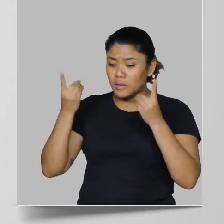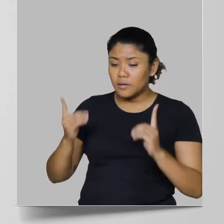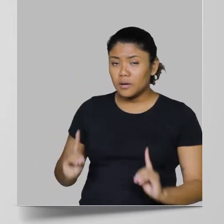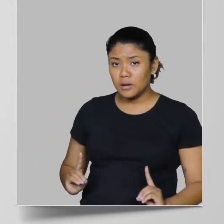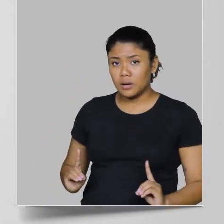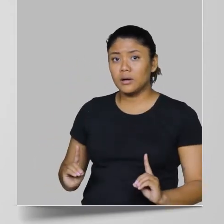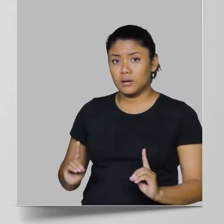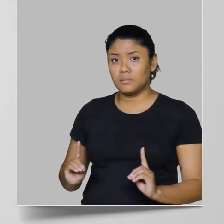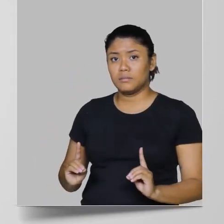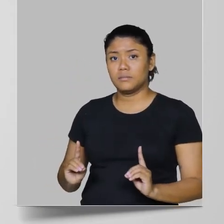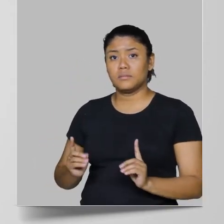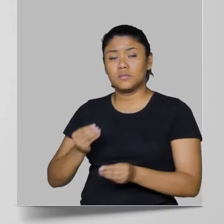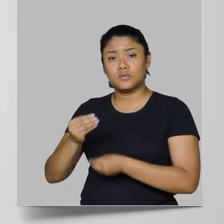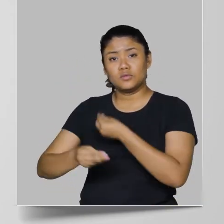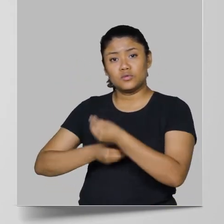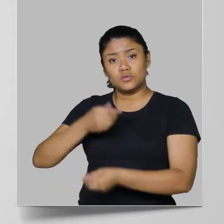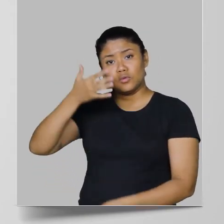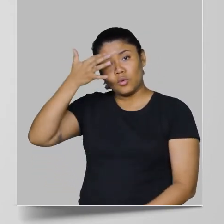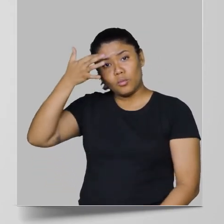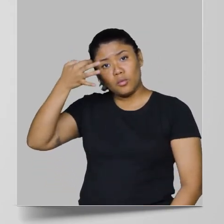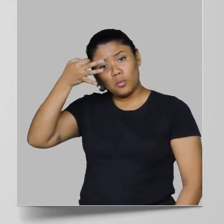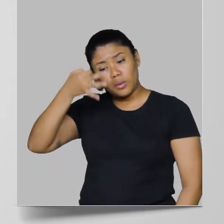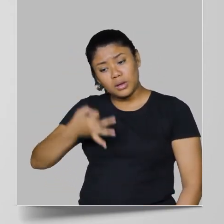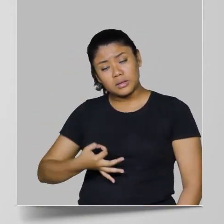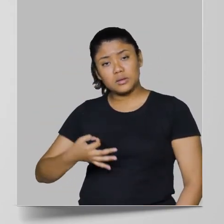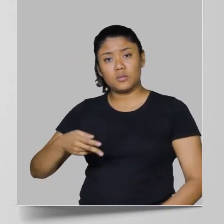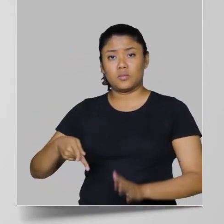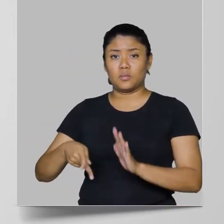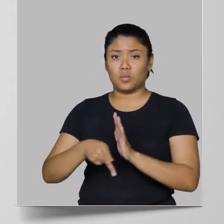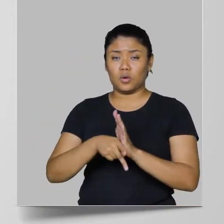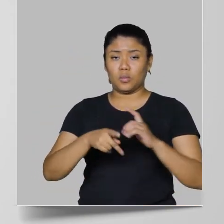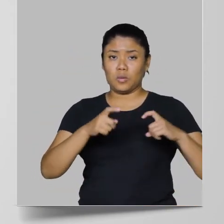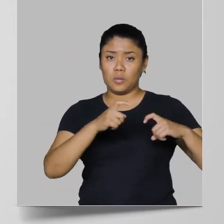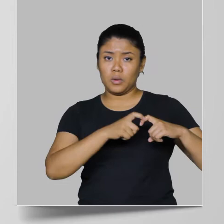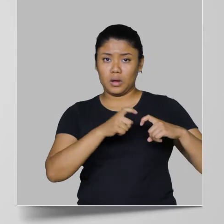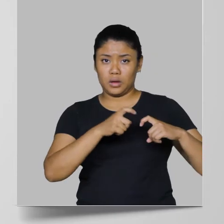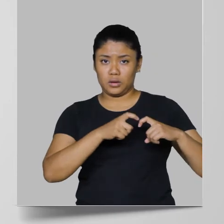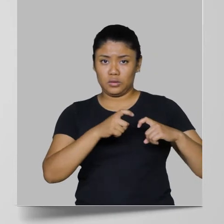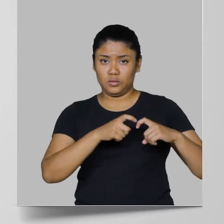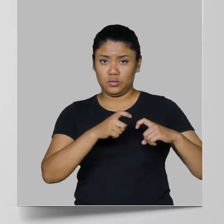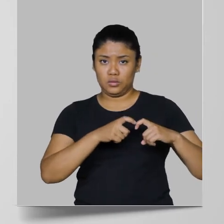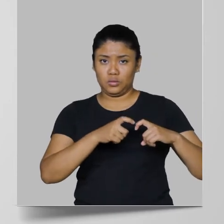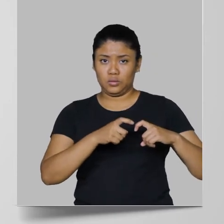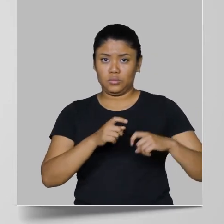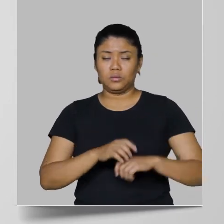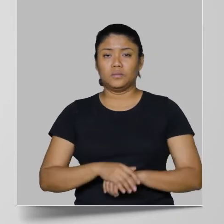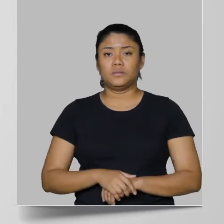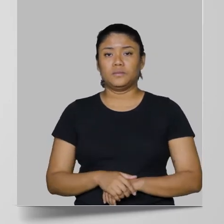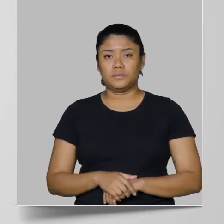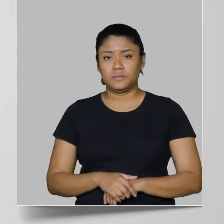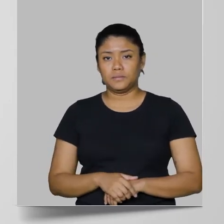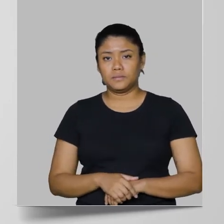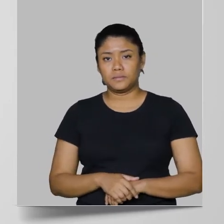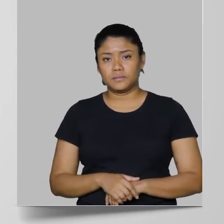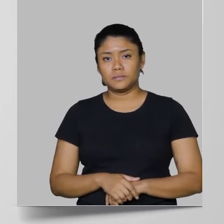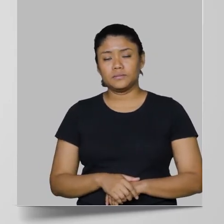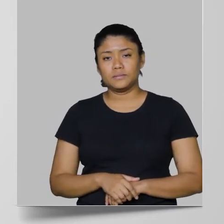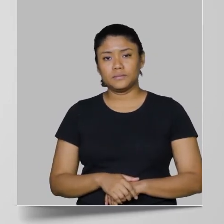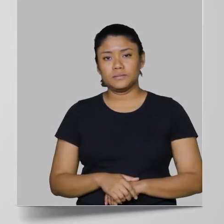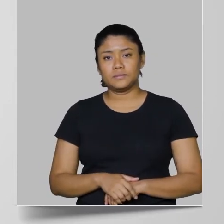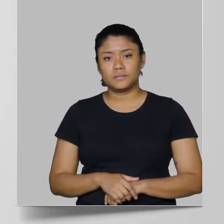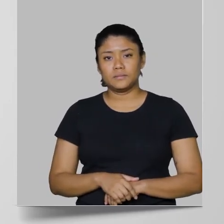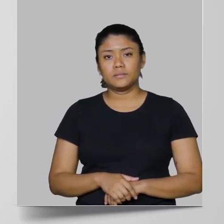gente percebe a deficiência uma perspectiva hegemônica de compreensão biomédica. Então, vamos pegar a